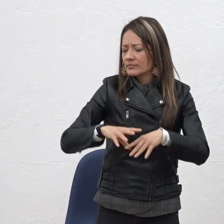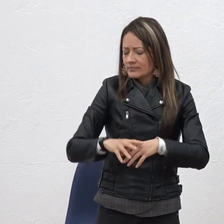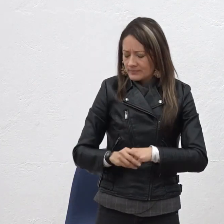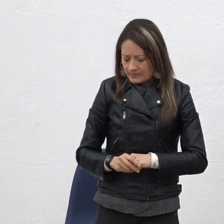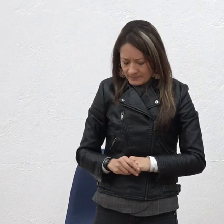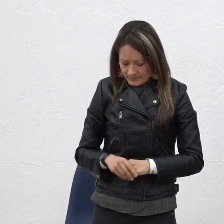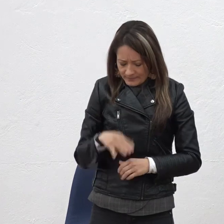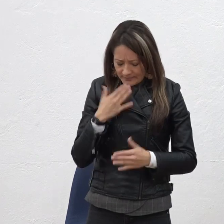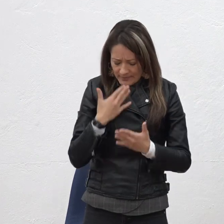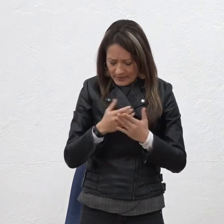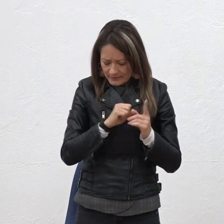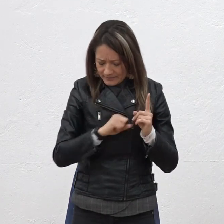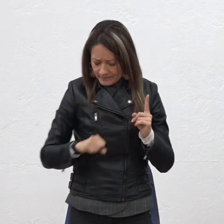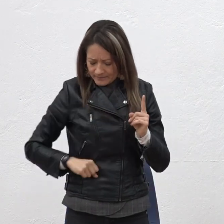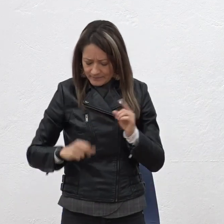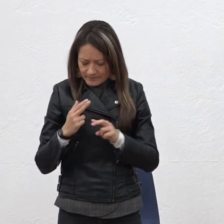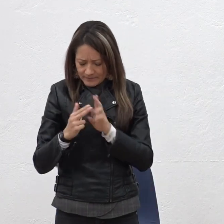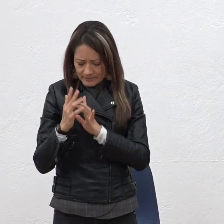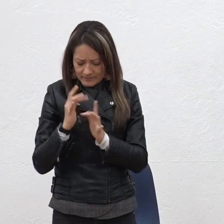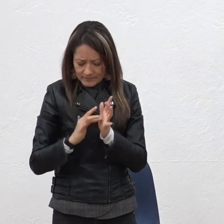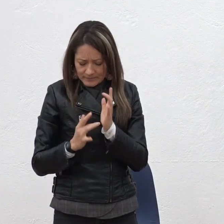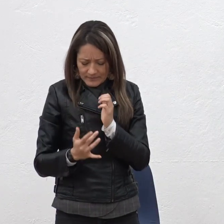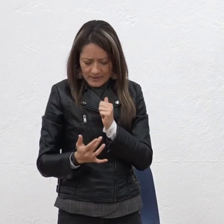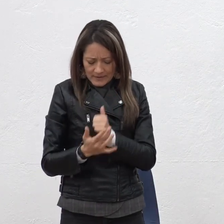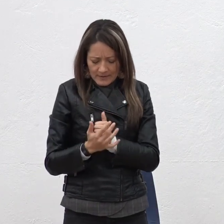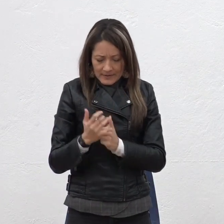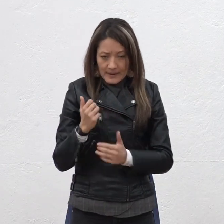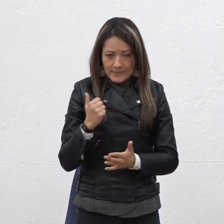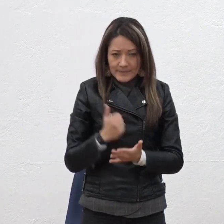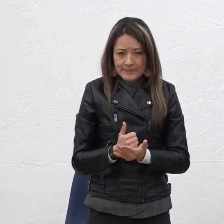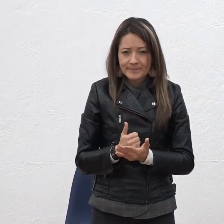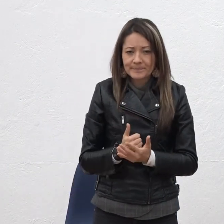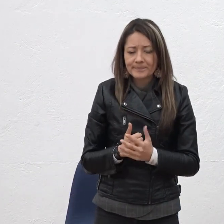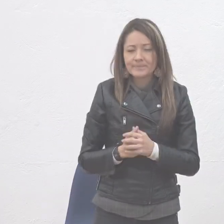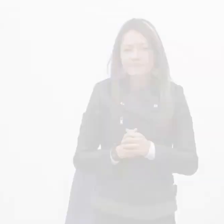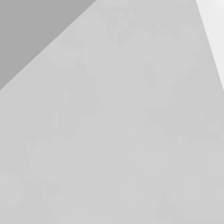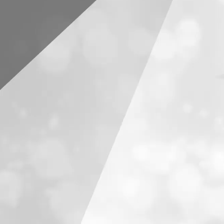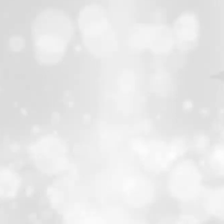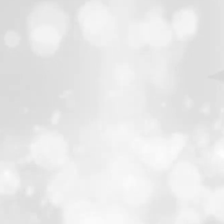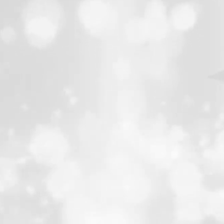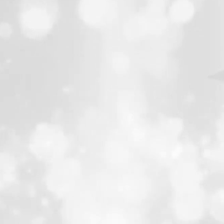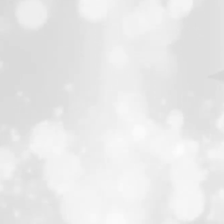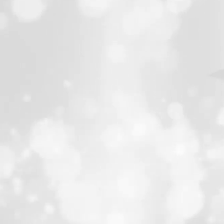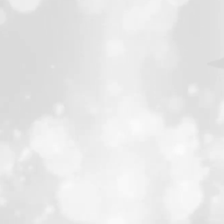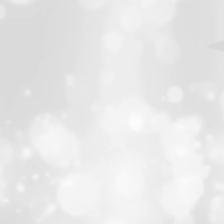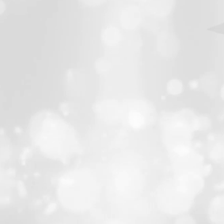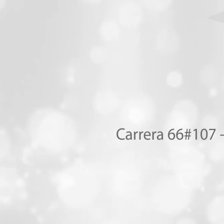Gracias, Señor, en el nombre de Jesús. Amén y amén.